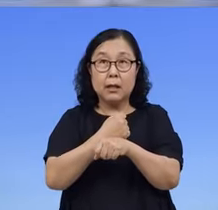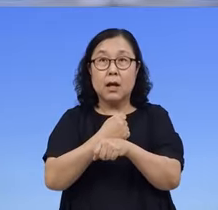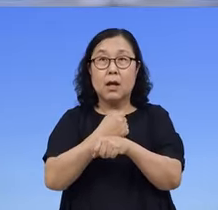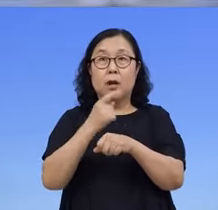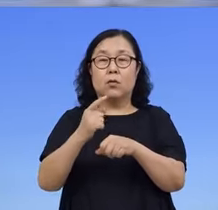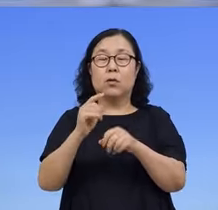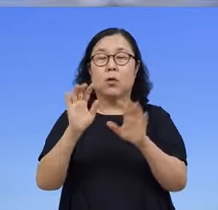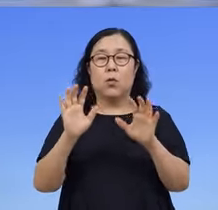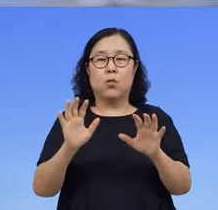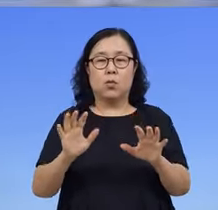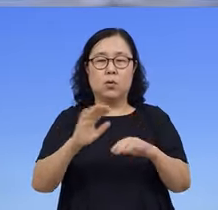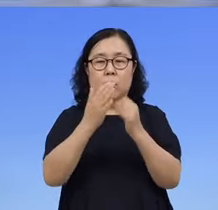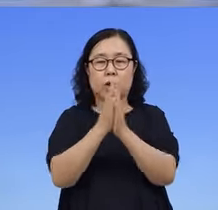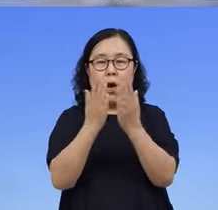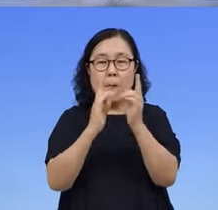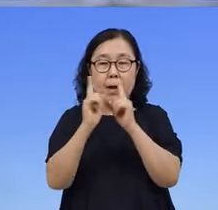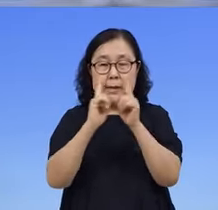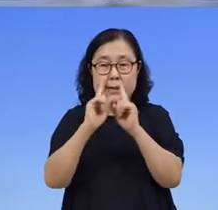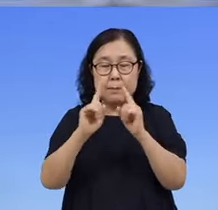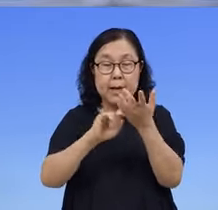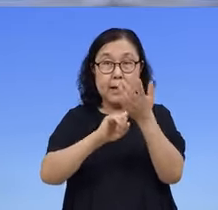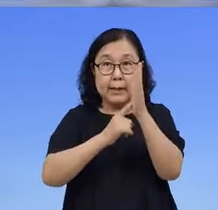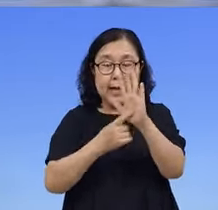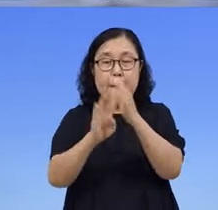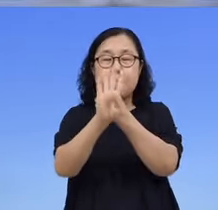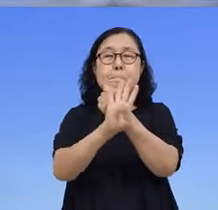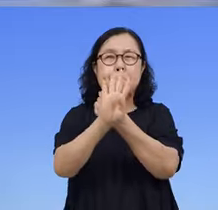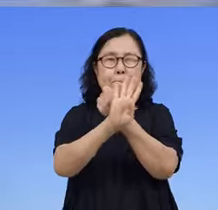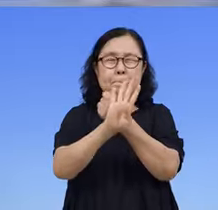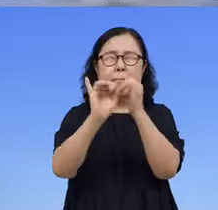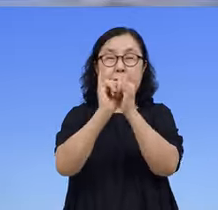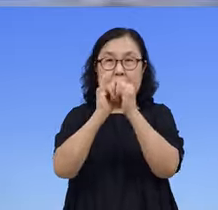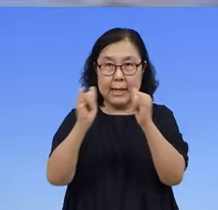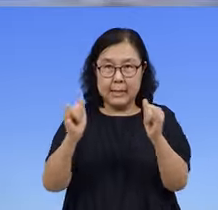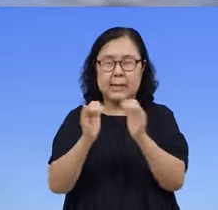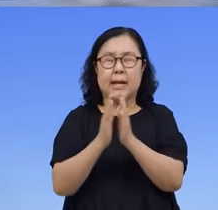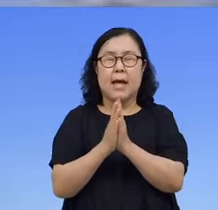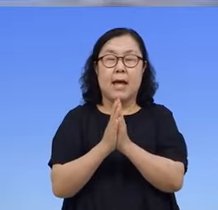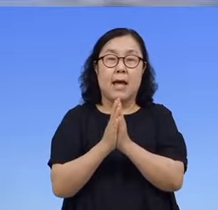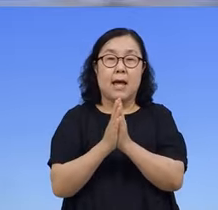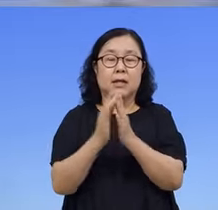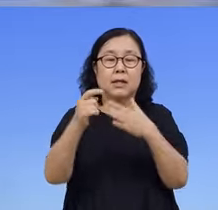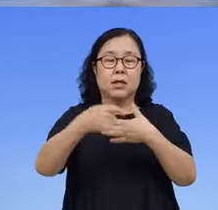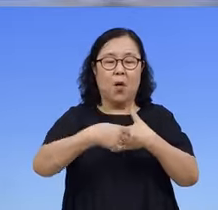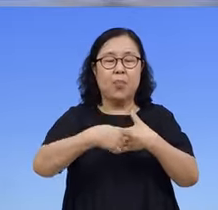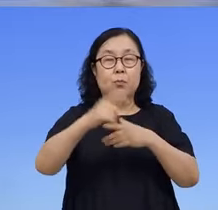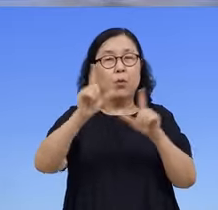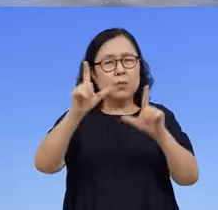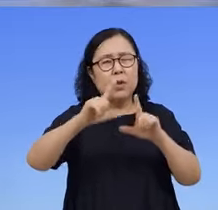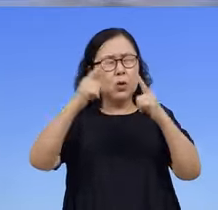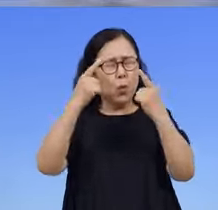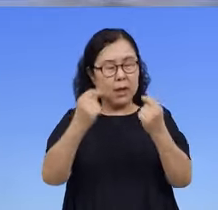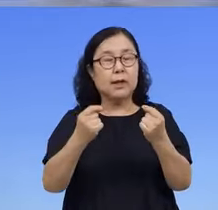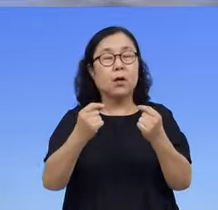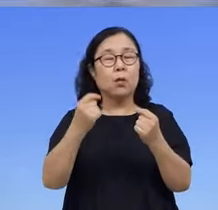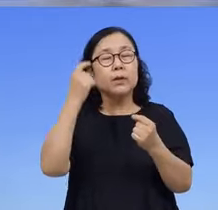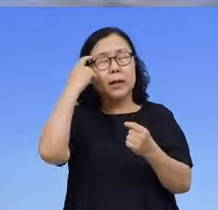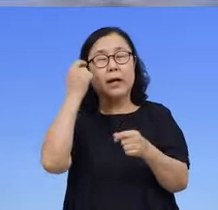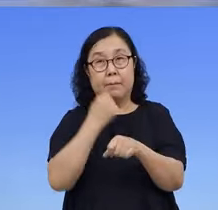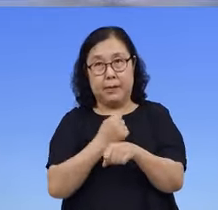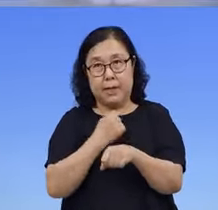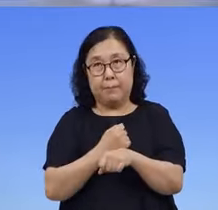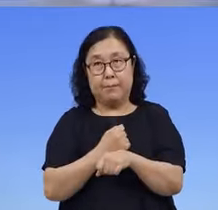오늘 본문에 나오는 이 바리새인들의 모습을 딱 한마디로 요약해 놓은 게 바로 이 불안은 욕망의 하녀다, 이거라고 저는